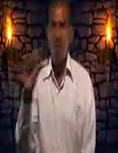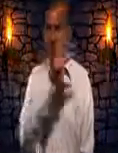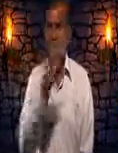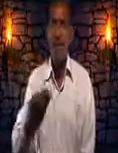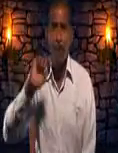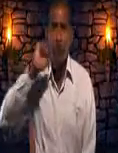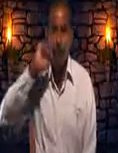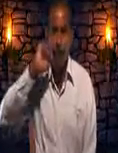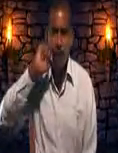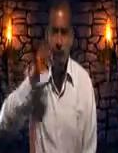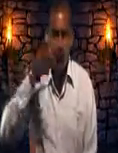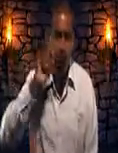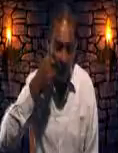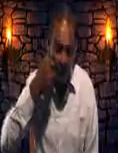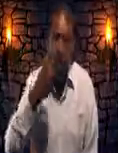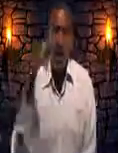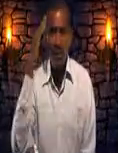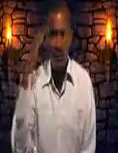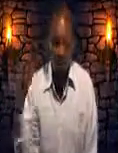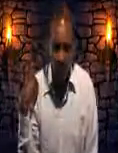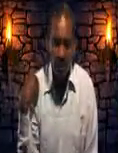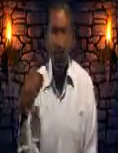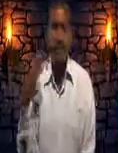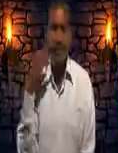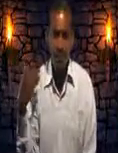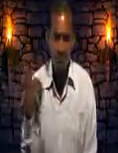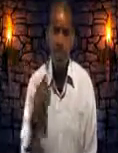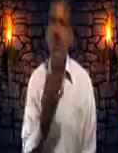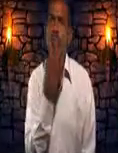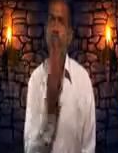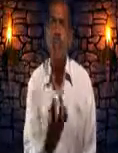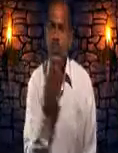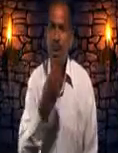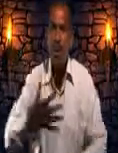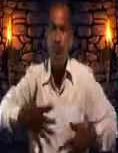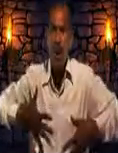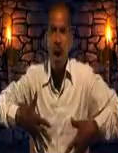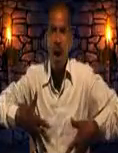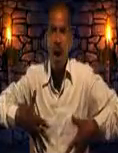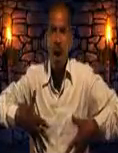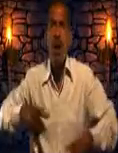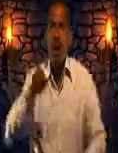வசனம் 22. அவனுடைய தாய் தகப்பன்மார் யூதர்களுக்கு பயந்ததினால்